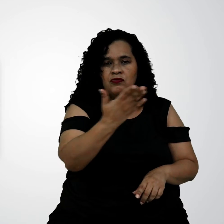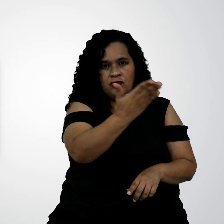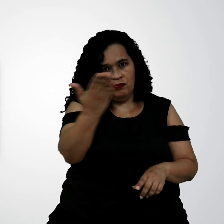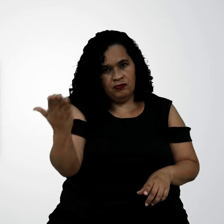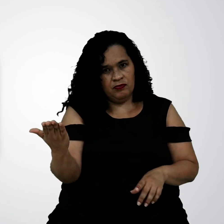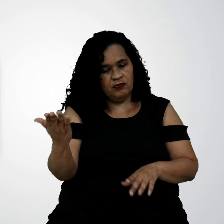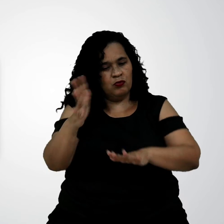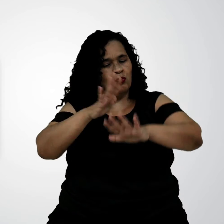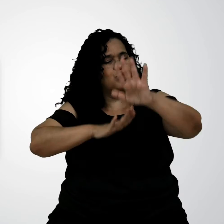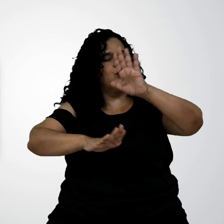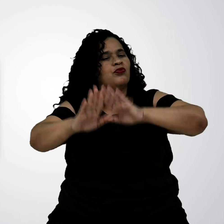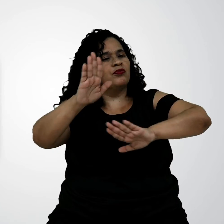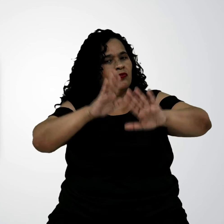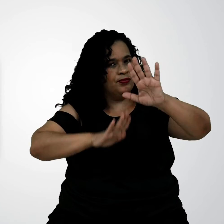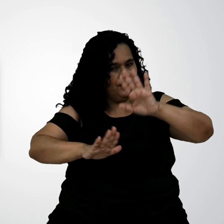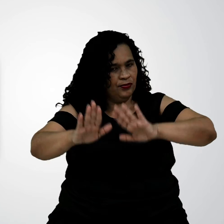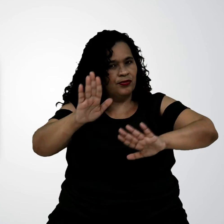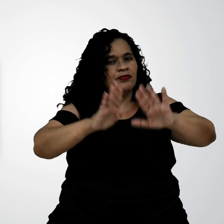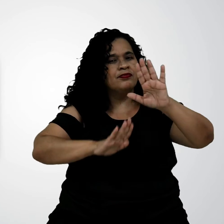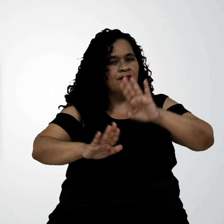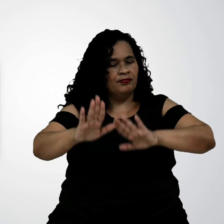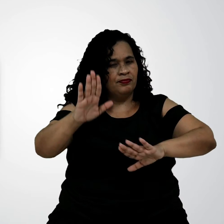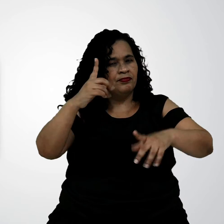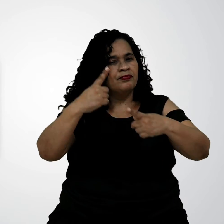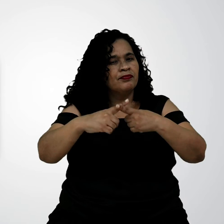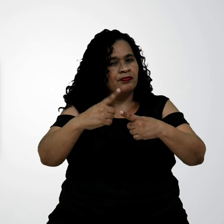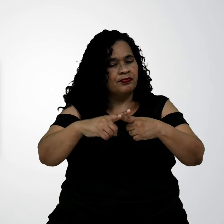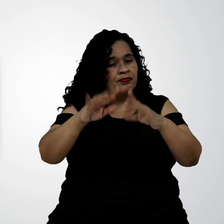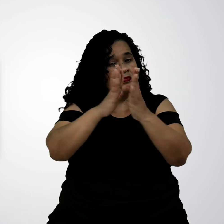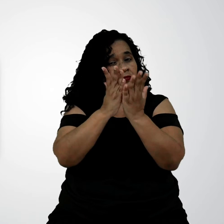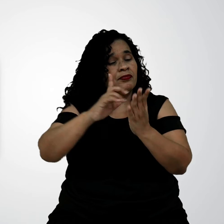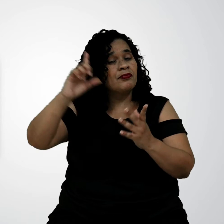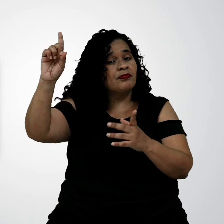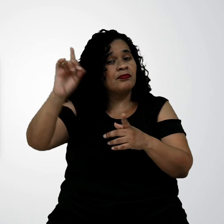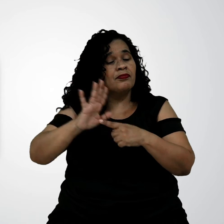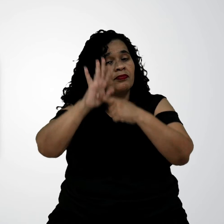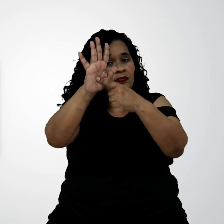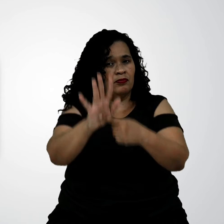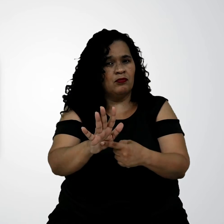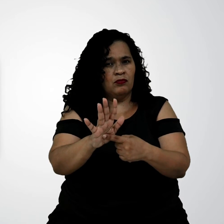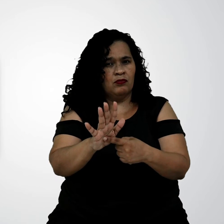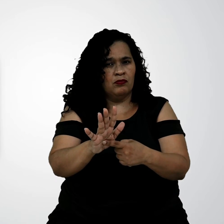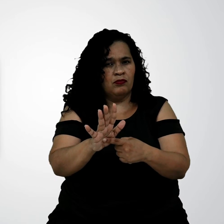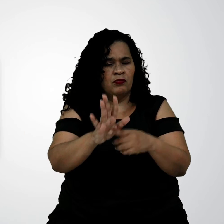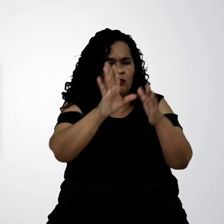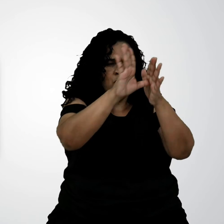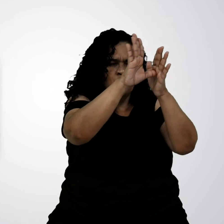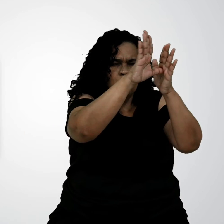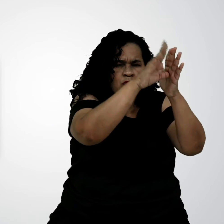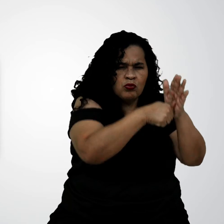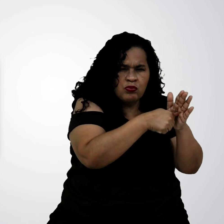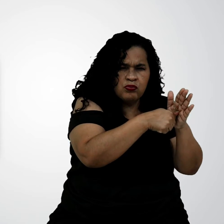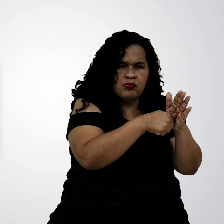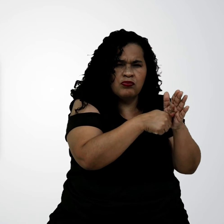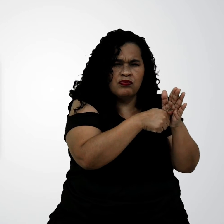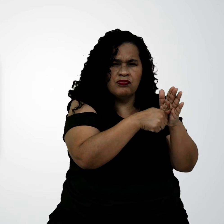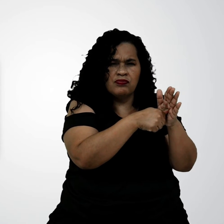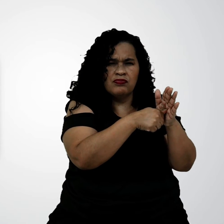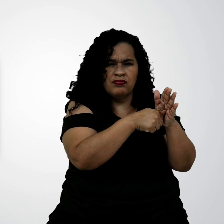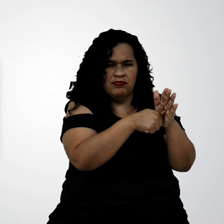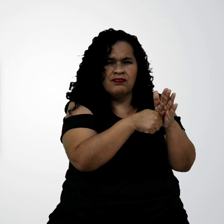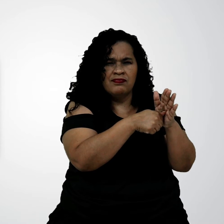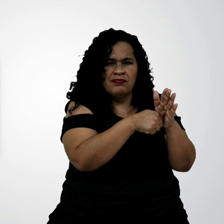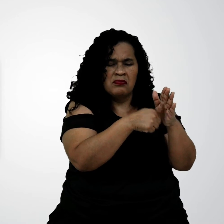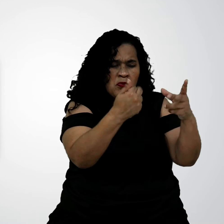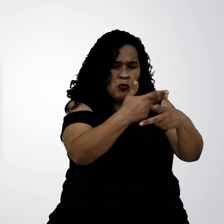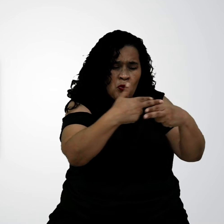os ladrões, porque a palavra está dizendo que o ladrão vem subtrair coisas que lhe são